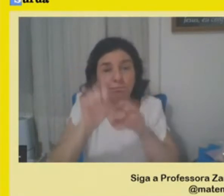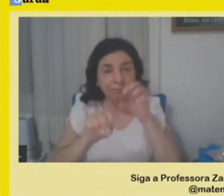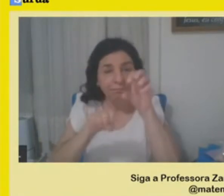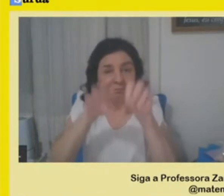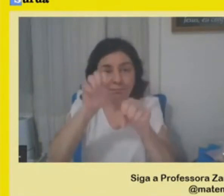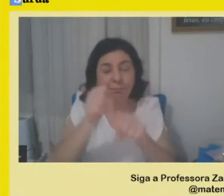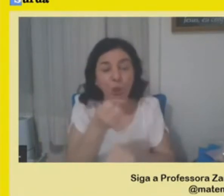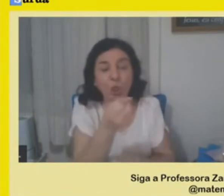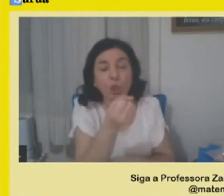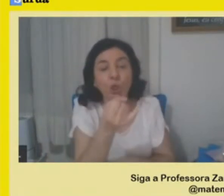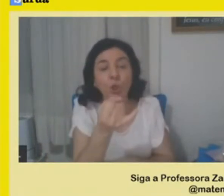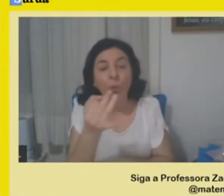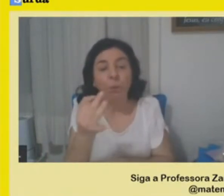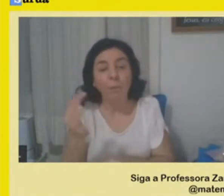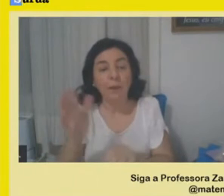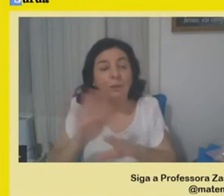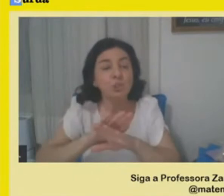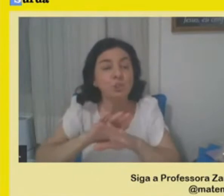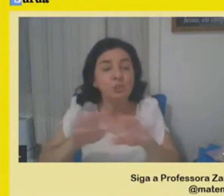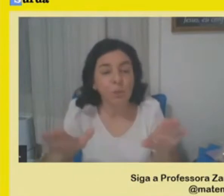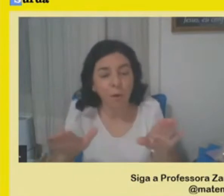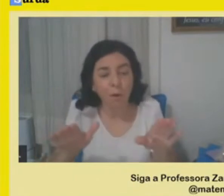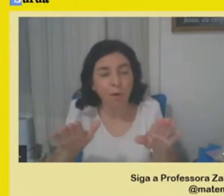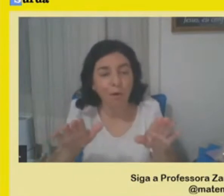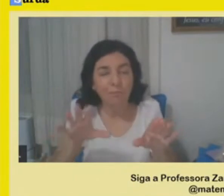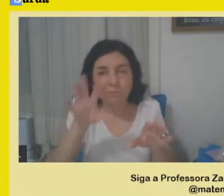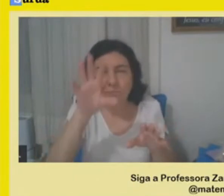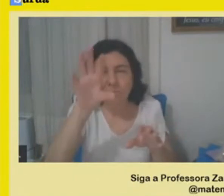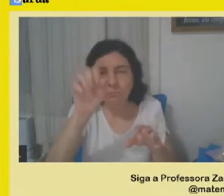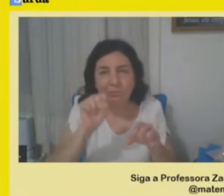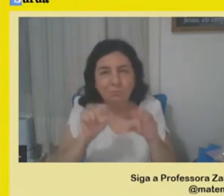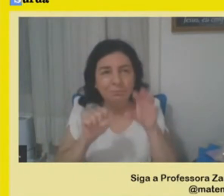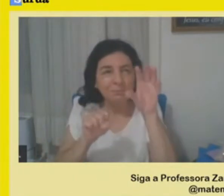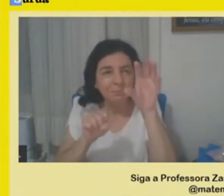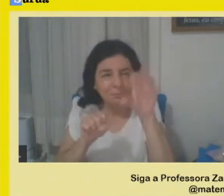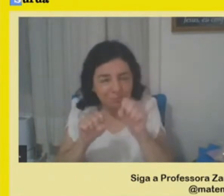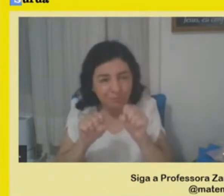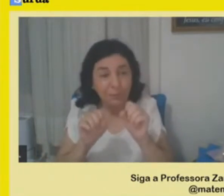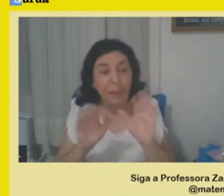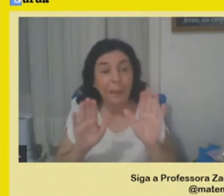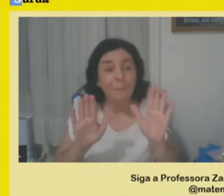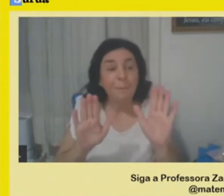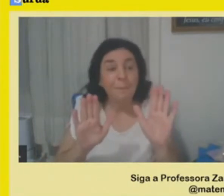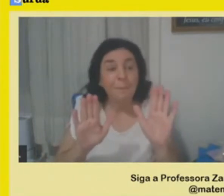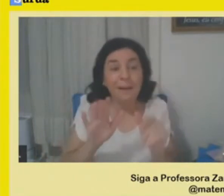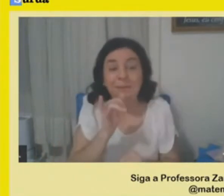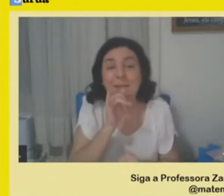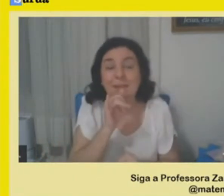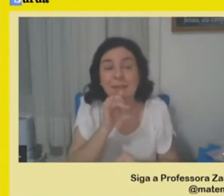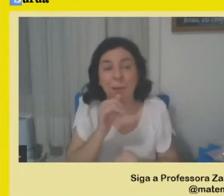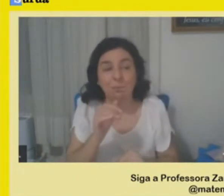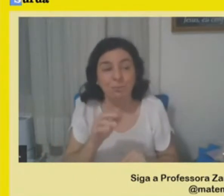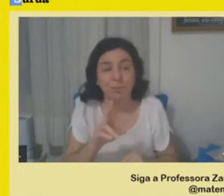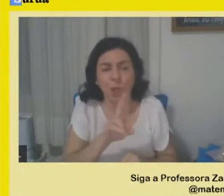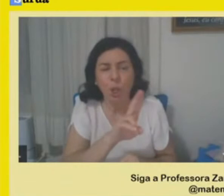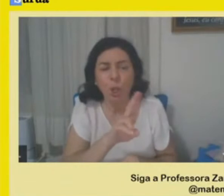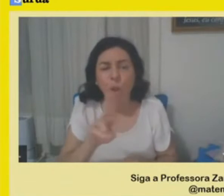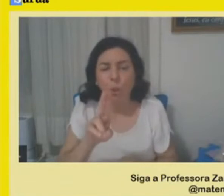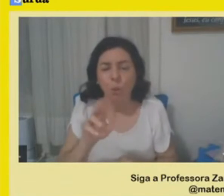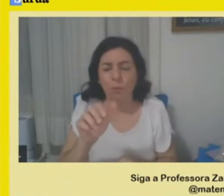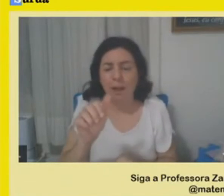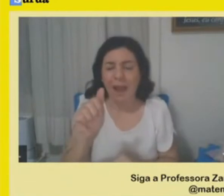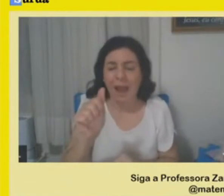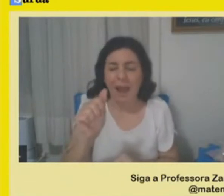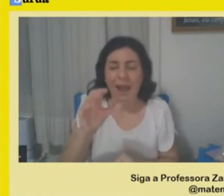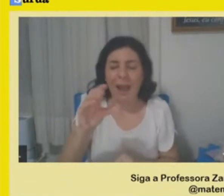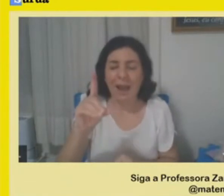palavras, falta vocabulário. Então tem que ficar buscando, eles só ficam buscando os números soltos no